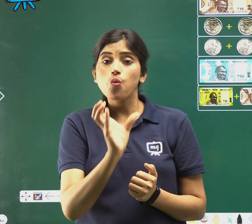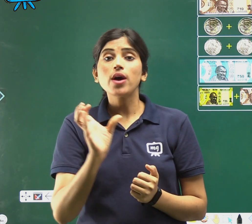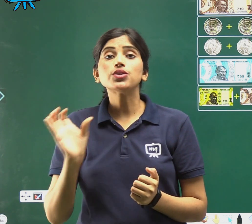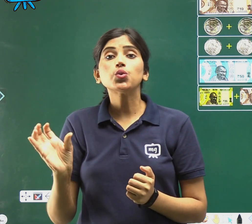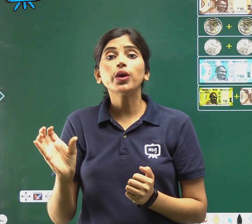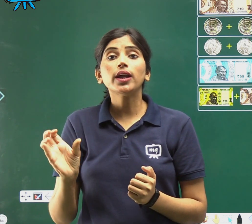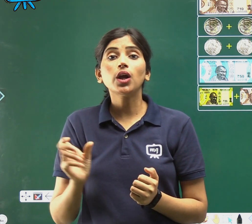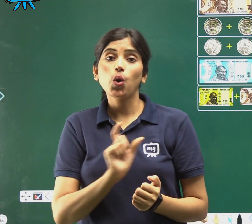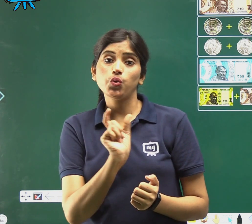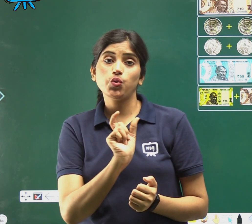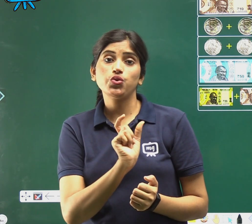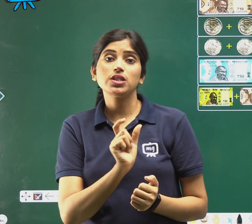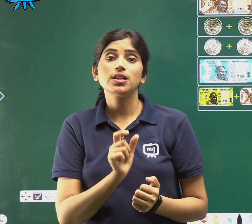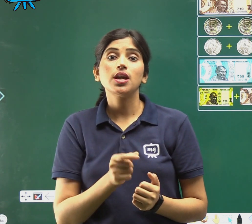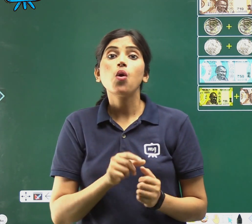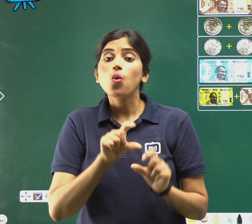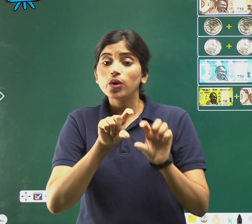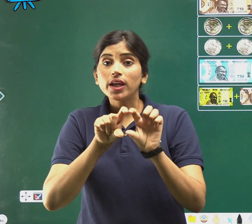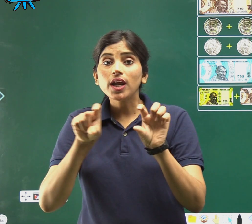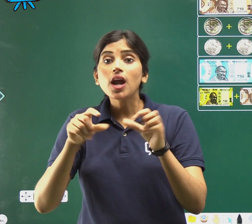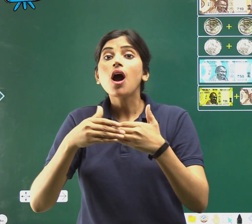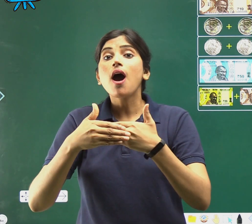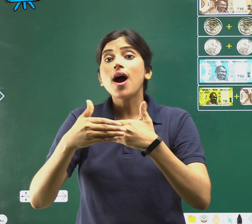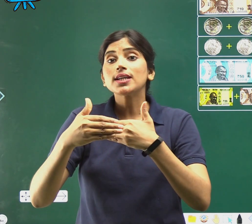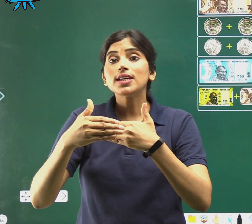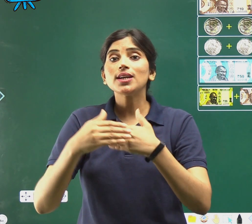वस्तुएं और उनके आगे